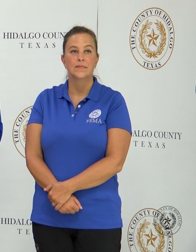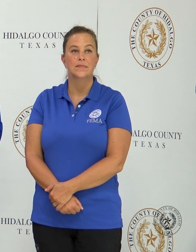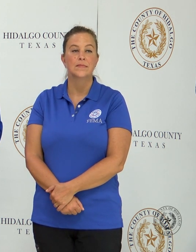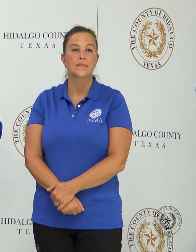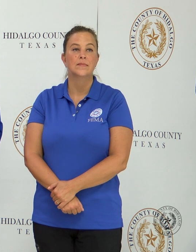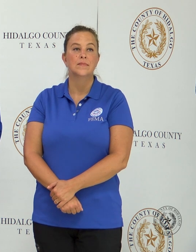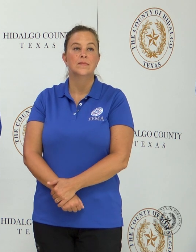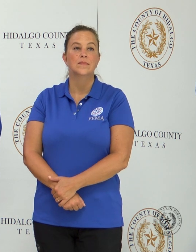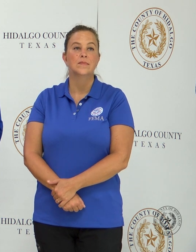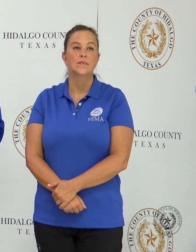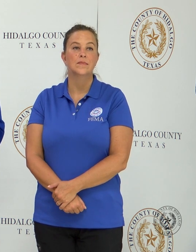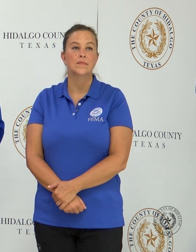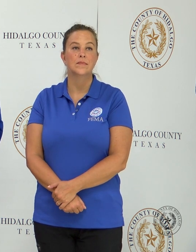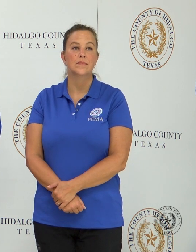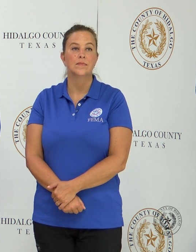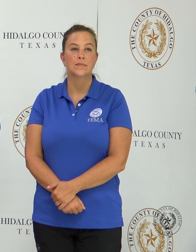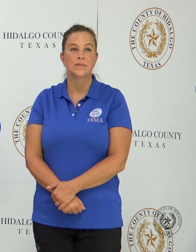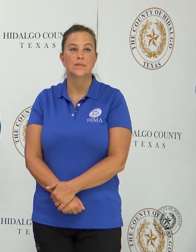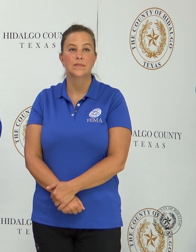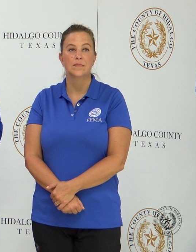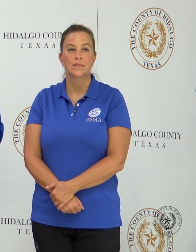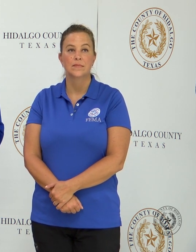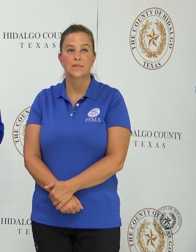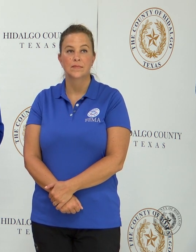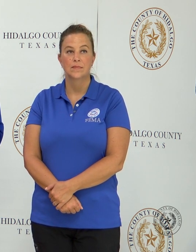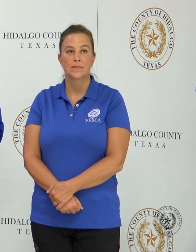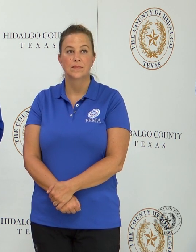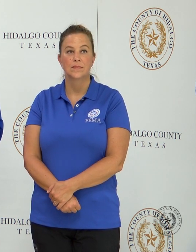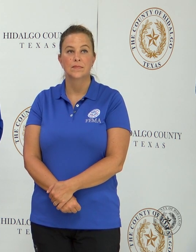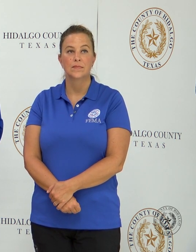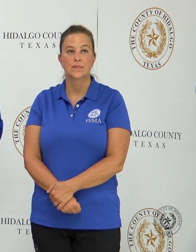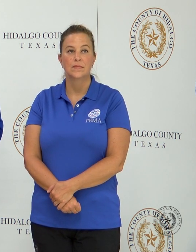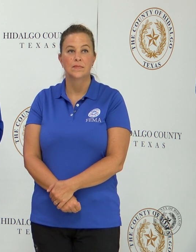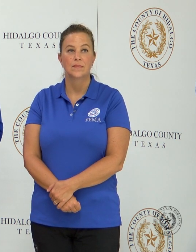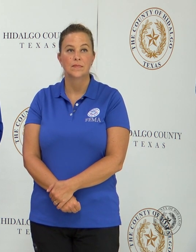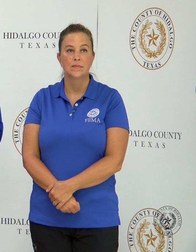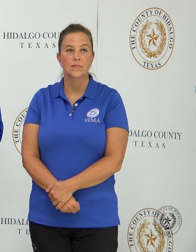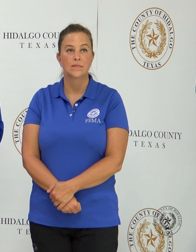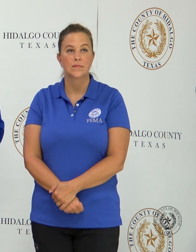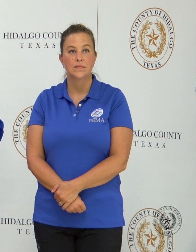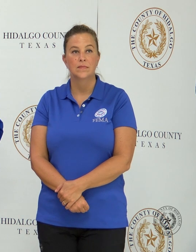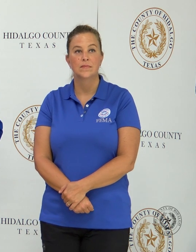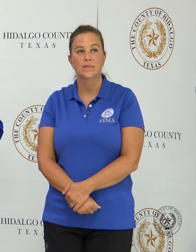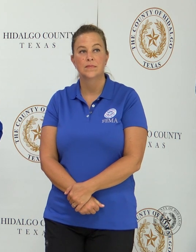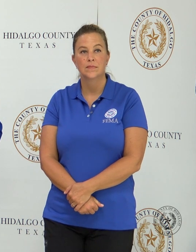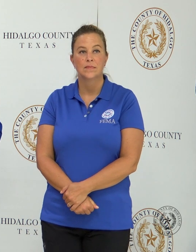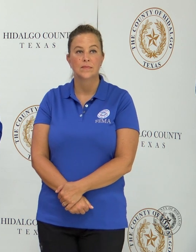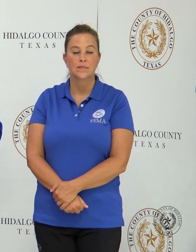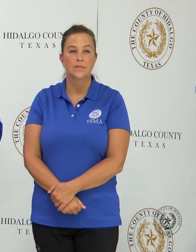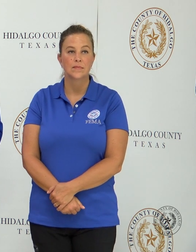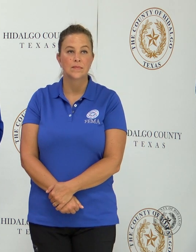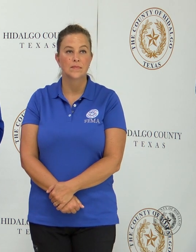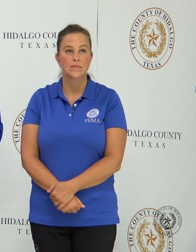web, disasterloan.sba.gov, diagonal ELA, llámenos al 1